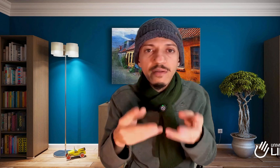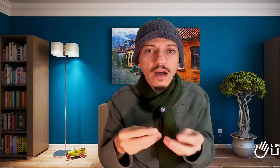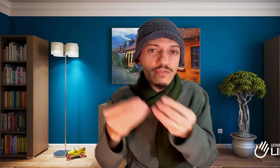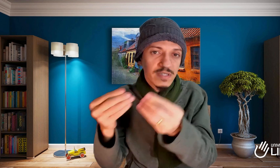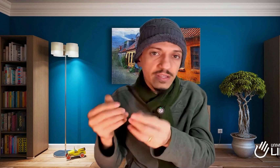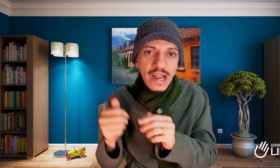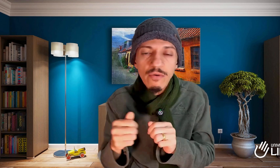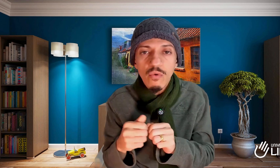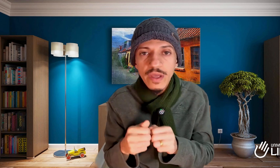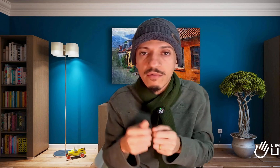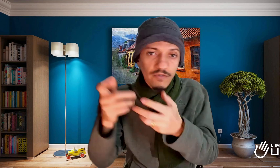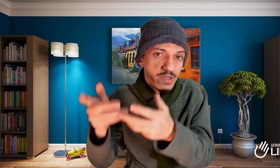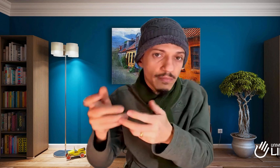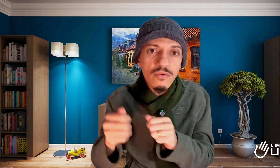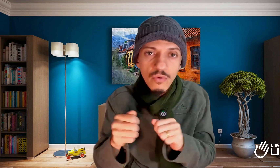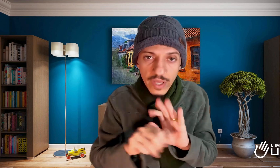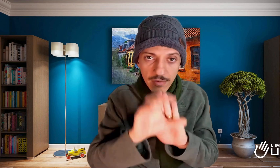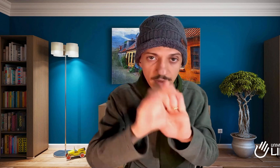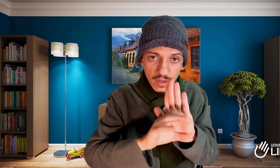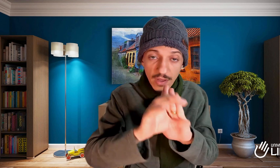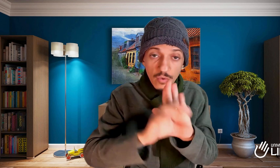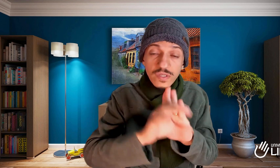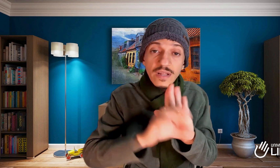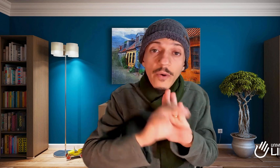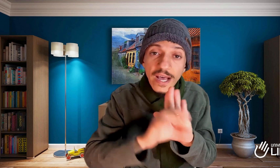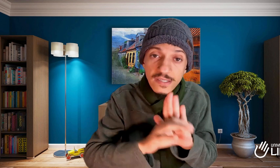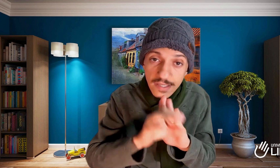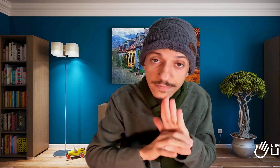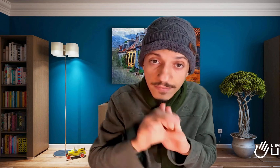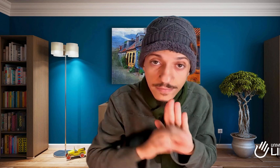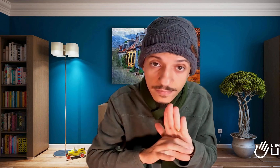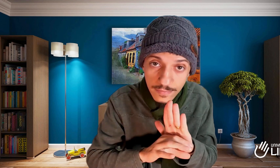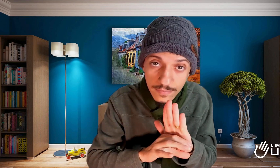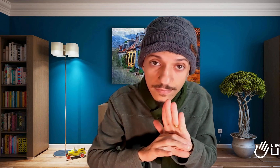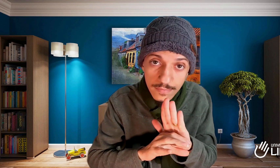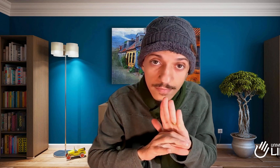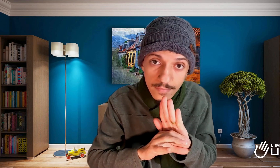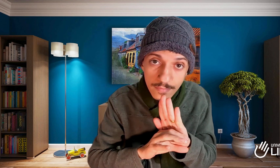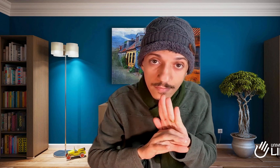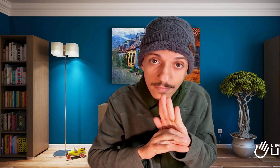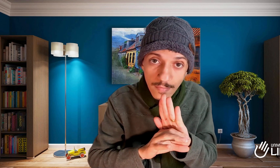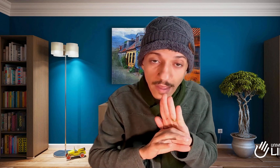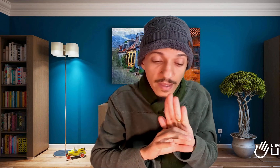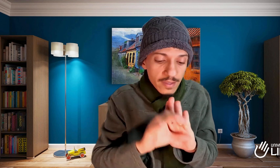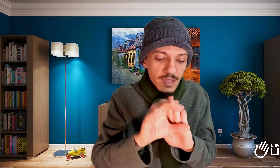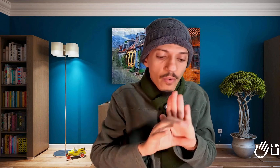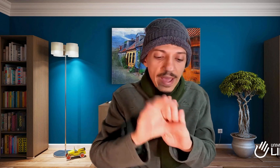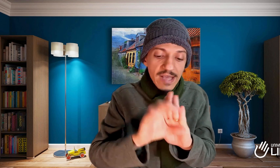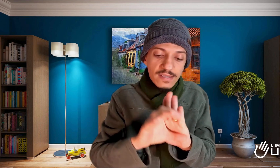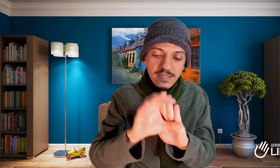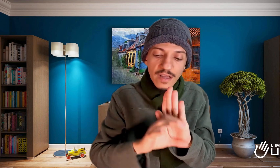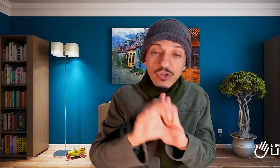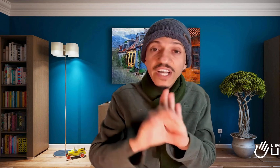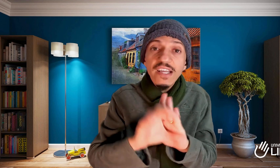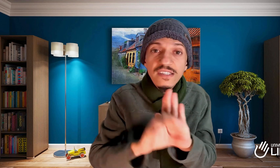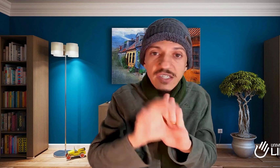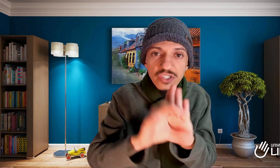você entrega o currículo, você manda o currículo? O sinal é assim. Então, esse sinal já existe e é